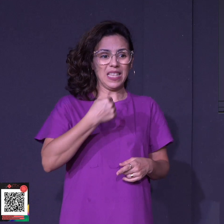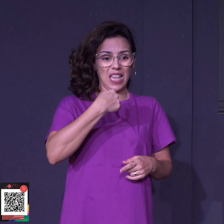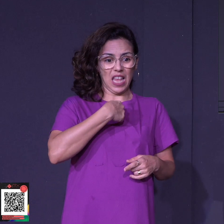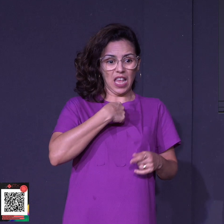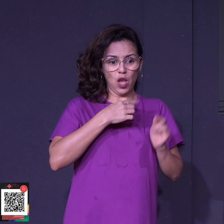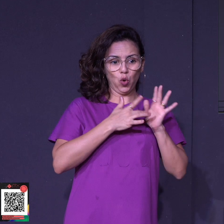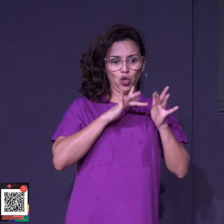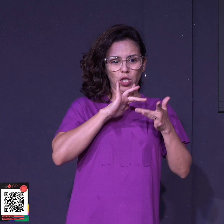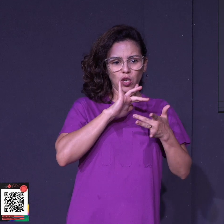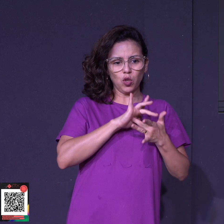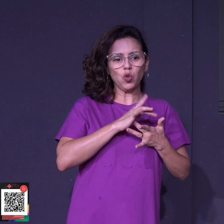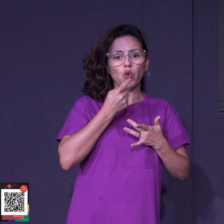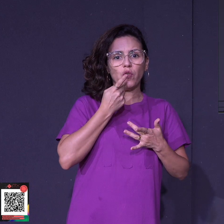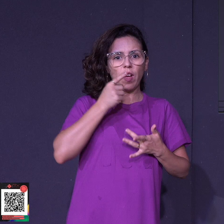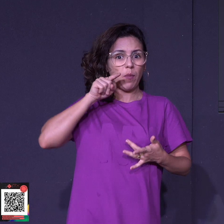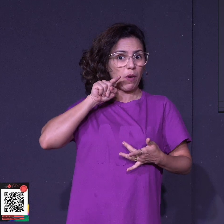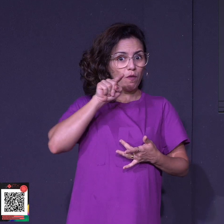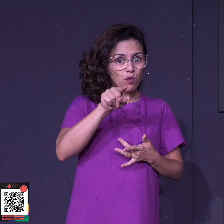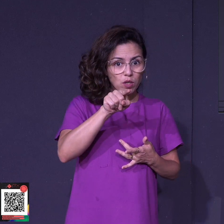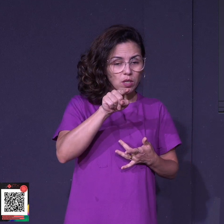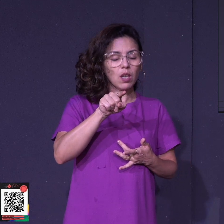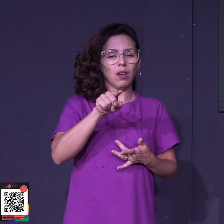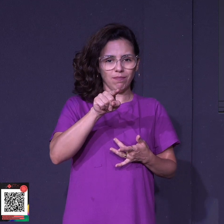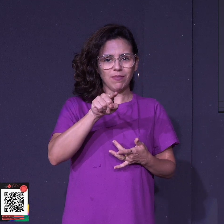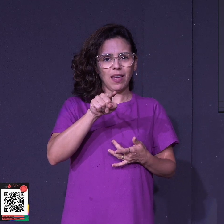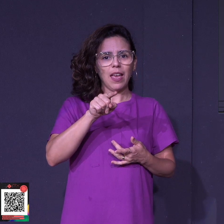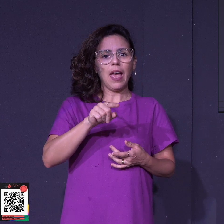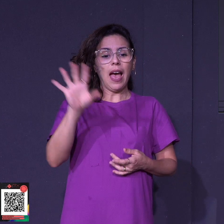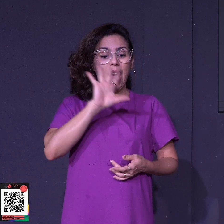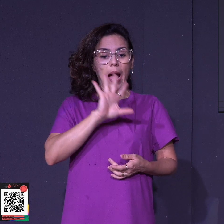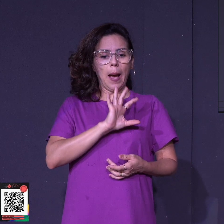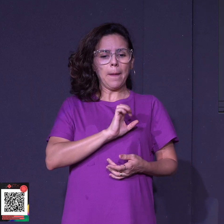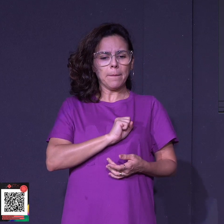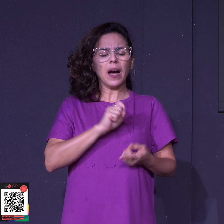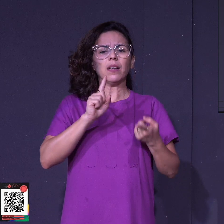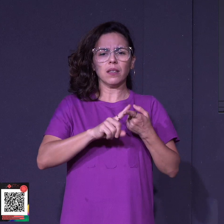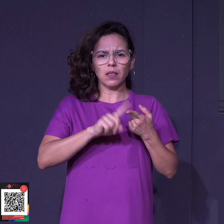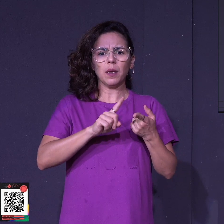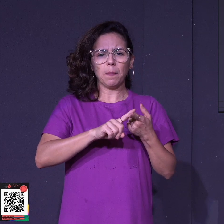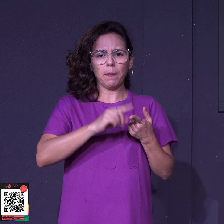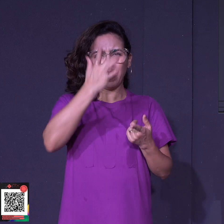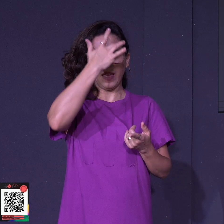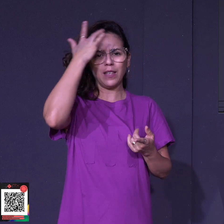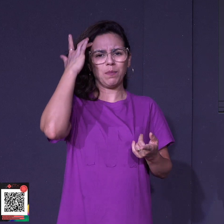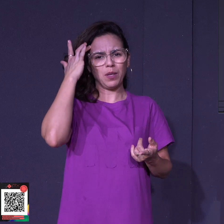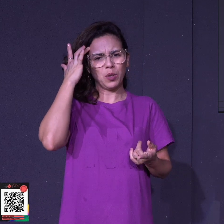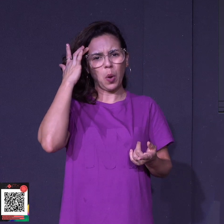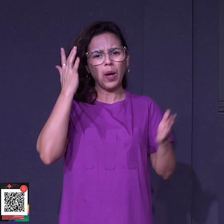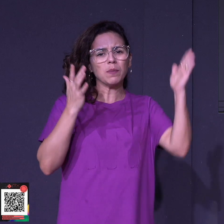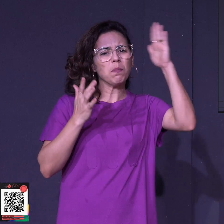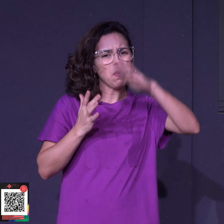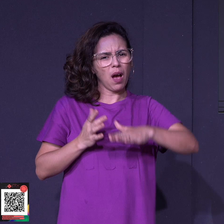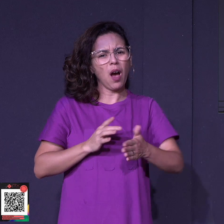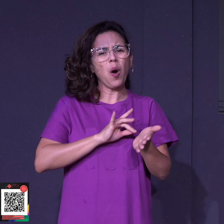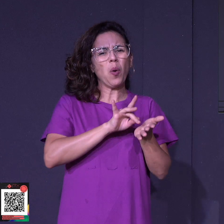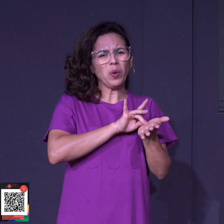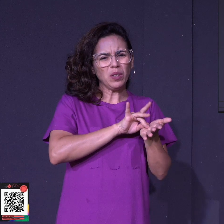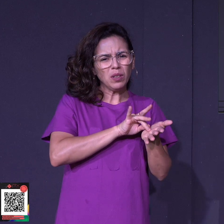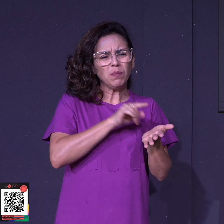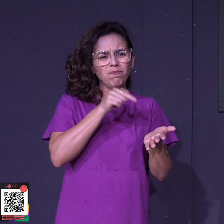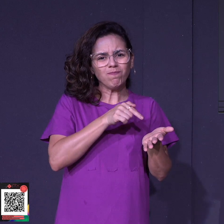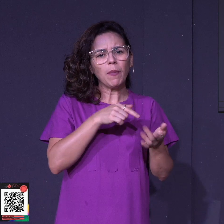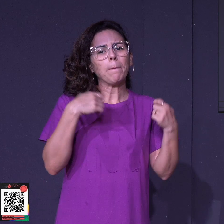ser filhos de seu Pai que está nos céus. Porque Ele faz raiar o sol sobre maus e